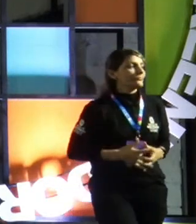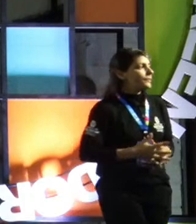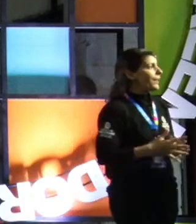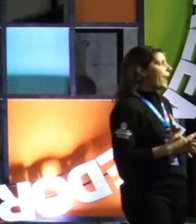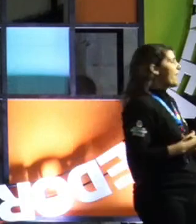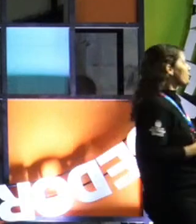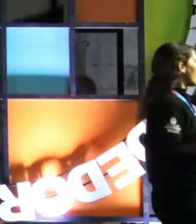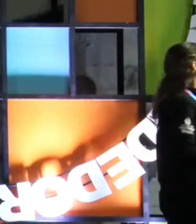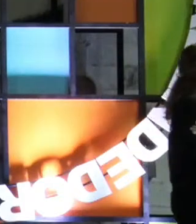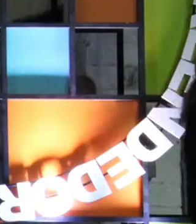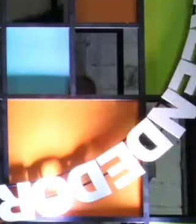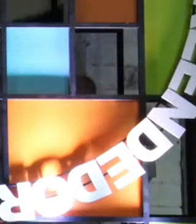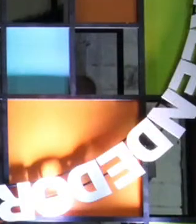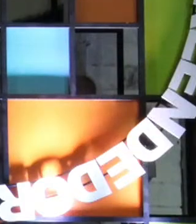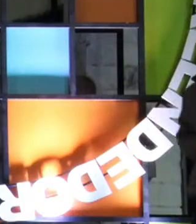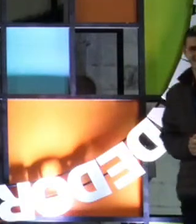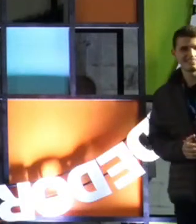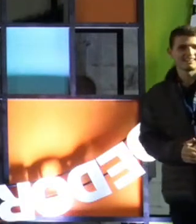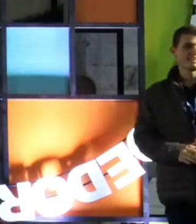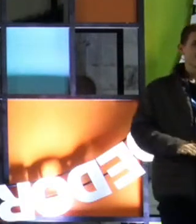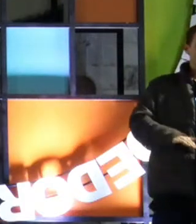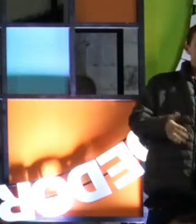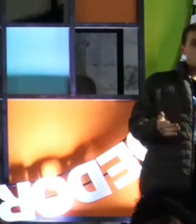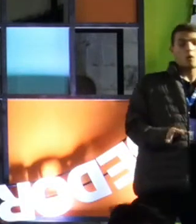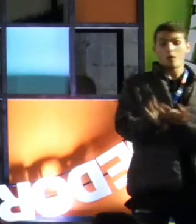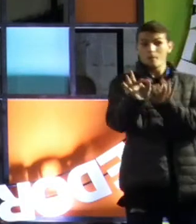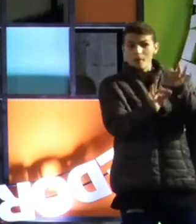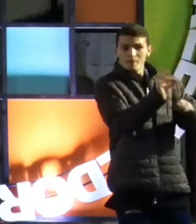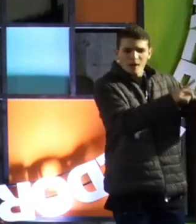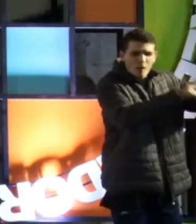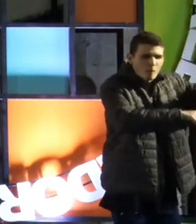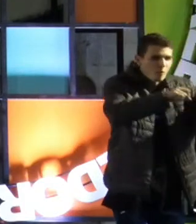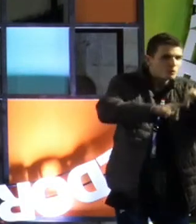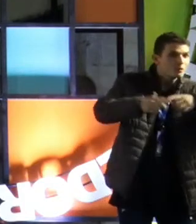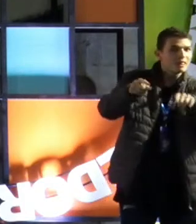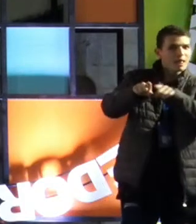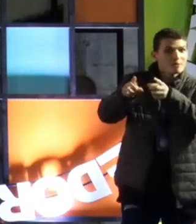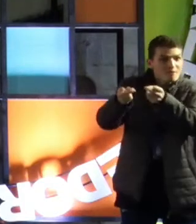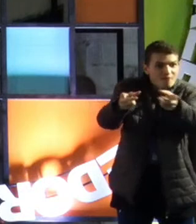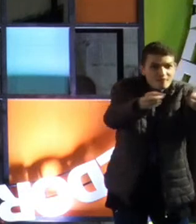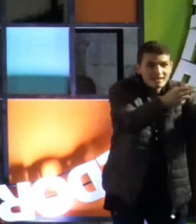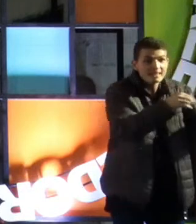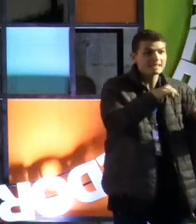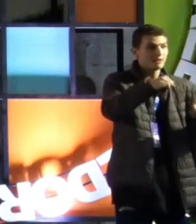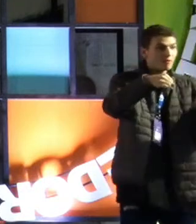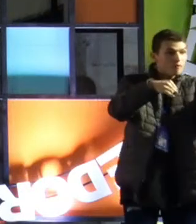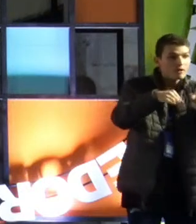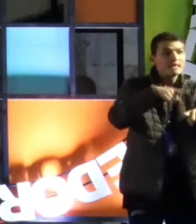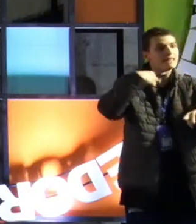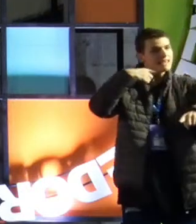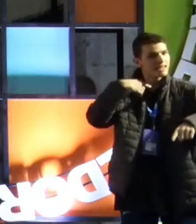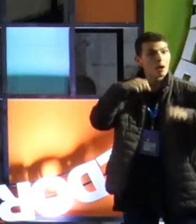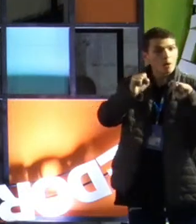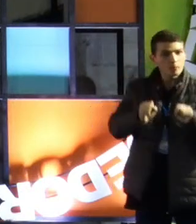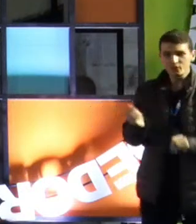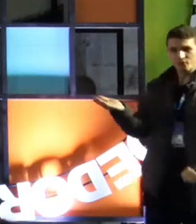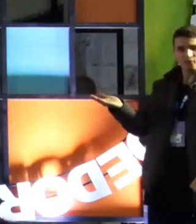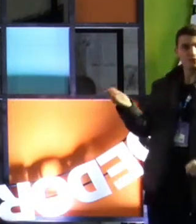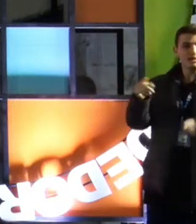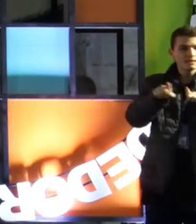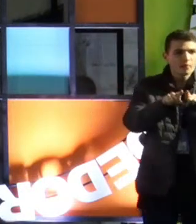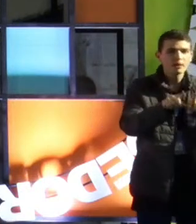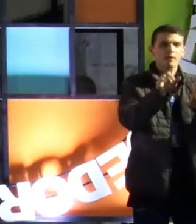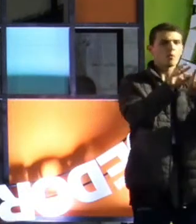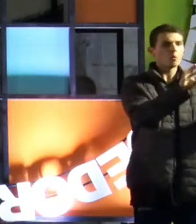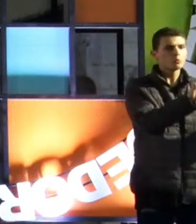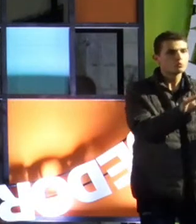vamos criar conteúdo na internet, vamos vender muito. E aqui estão os meus contatos. Se vocês querem saber mais, só escanear esse QR